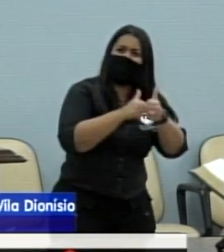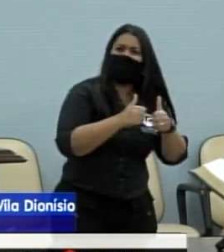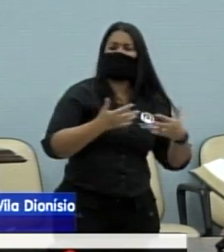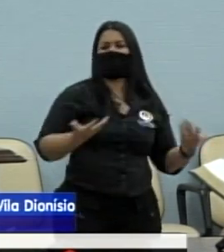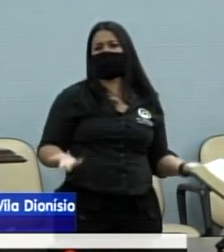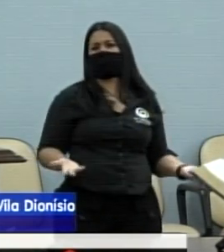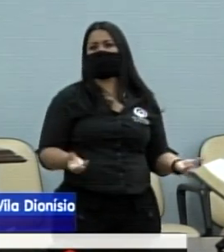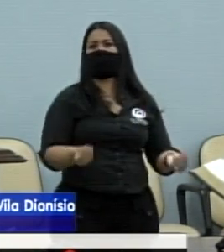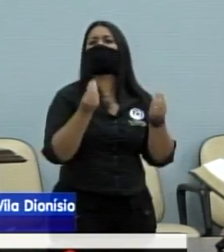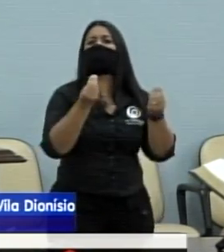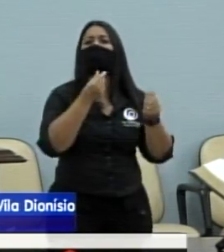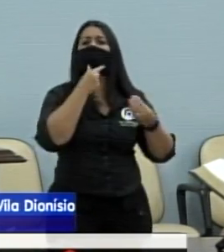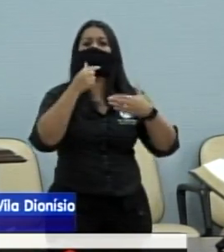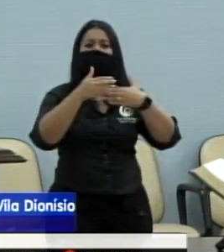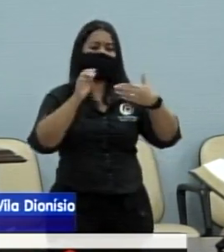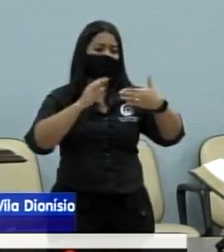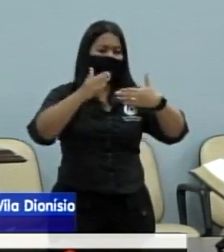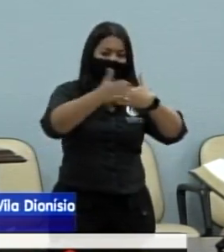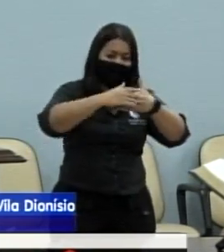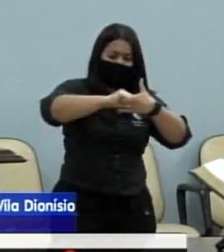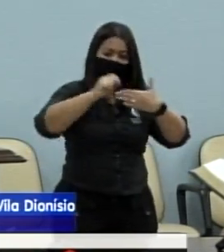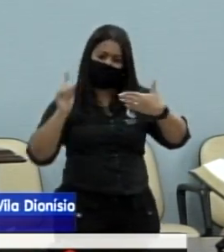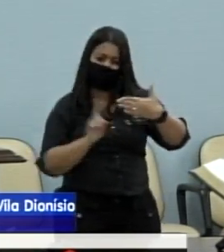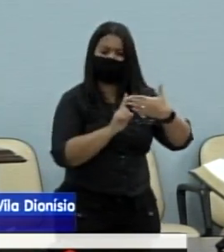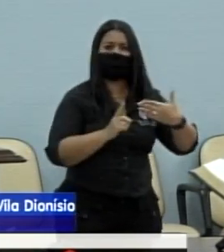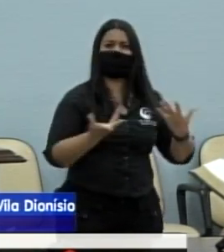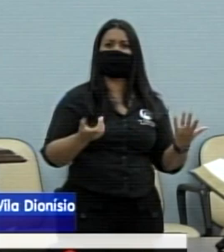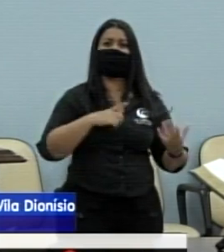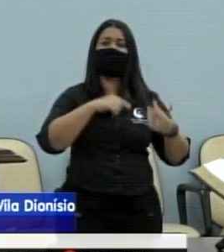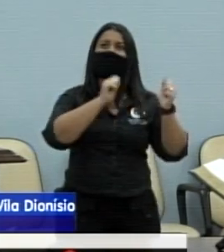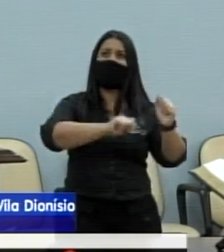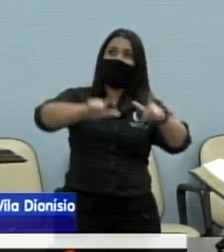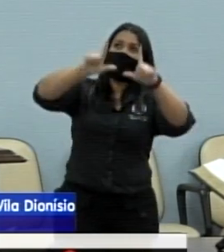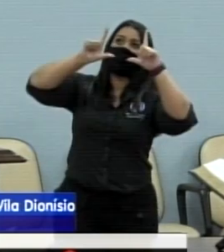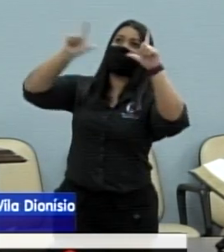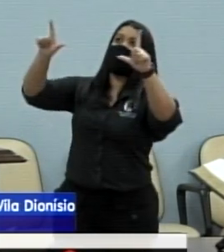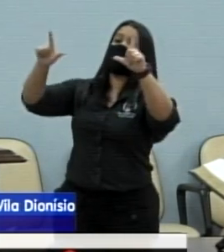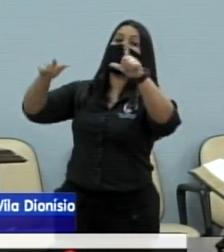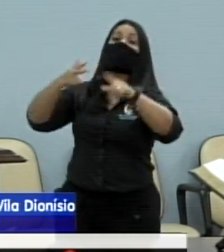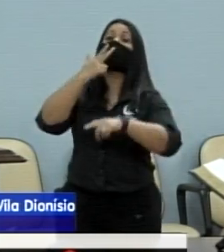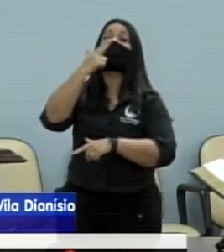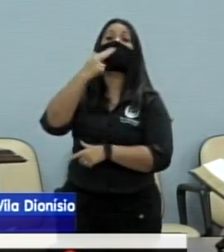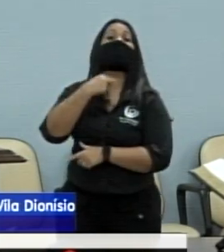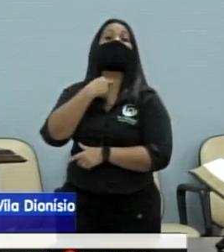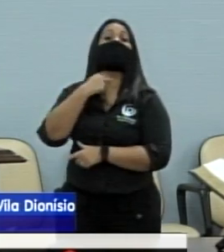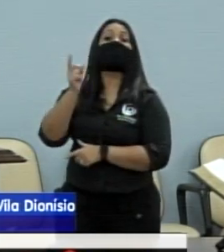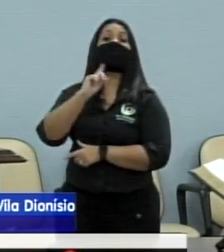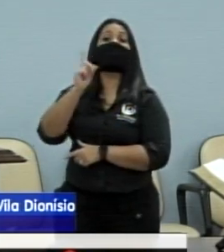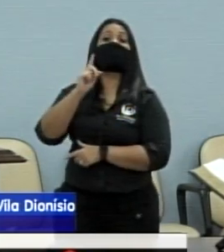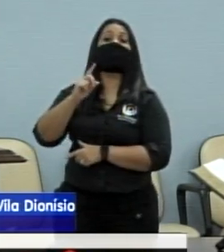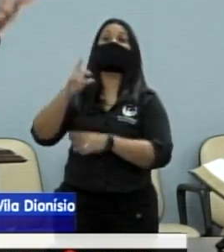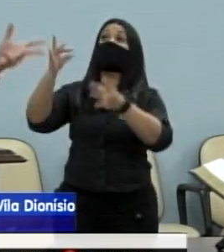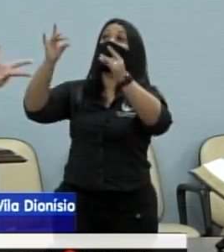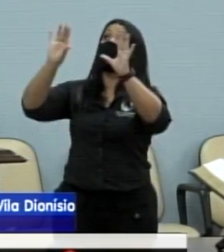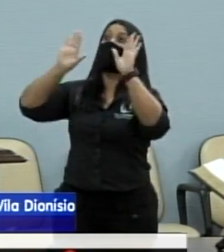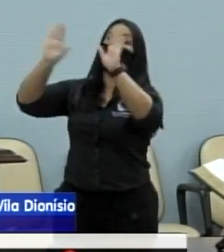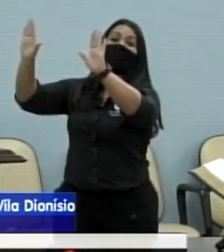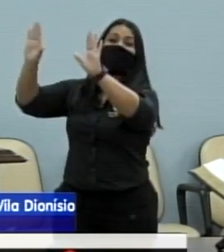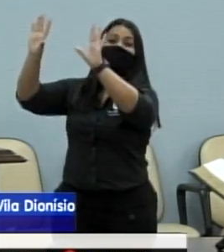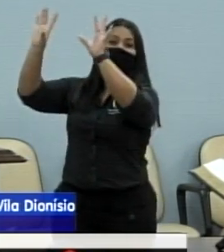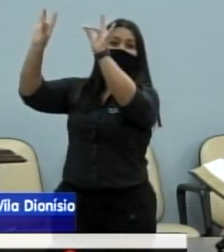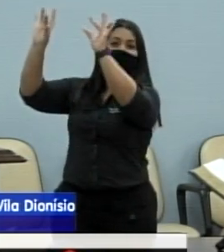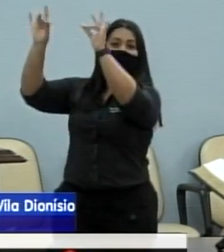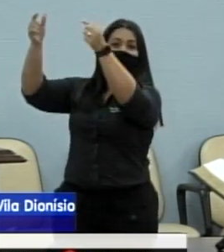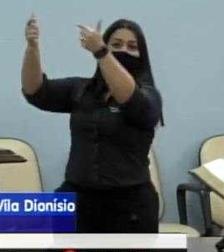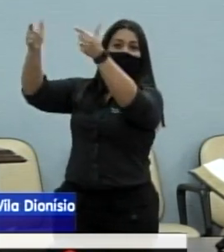delivery porque simplesmente tinha uma placa de proibido fumar que tinha caído, tinha descolado. São tantos meses sem